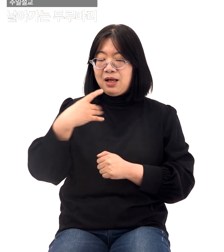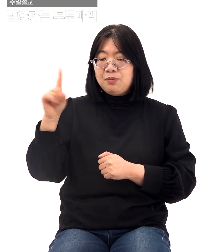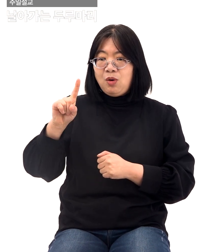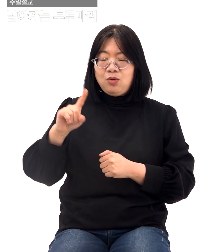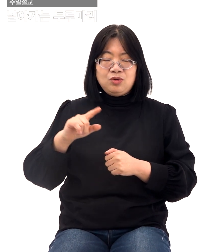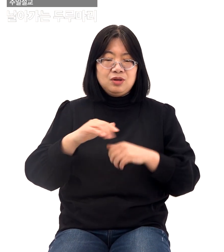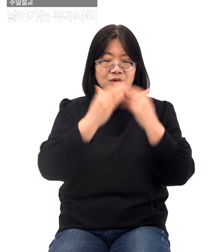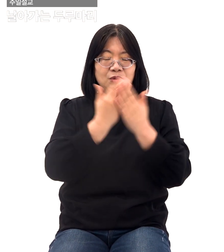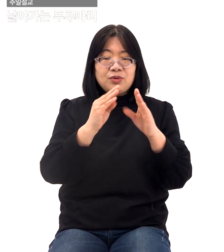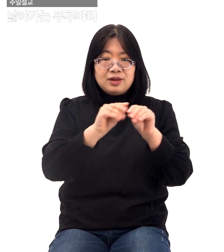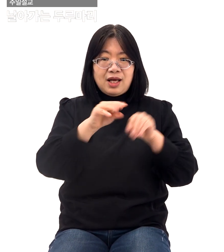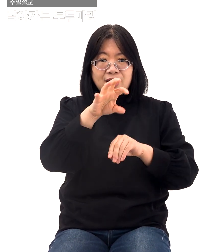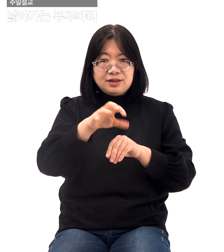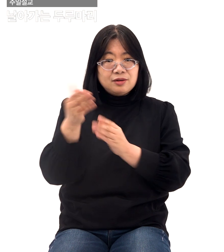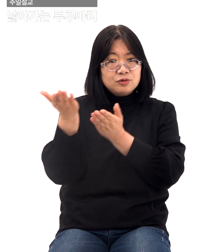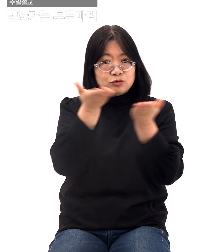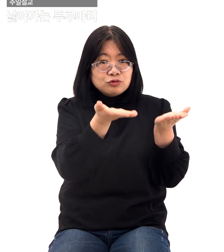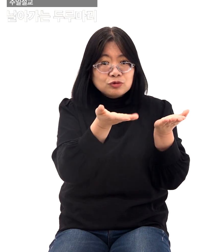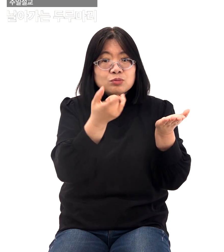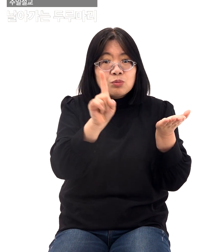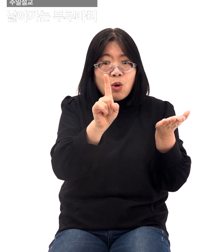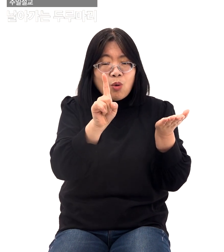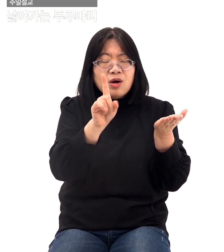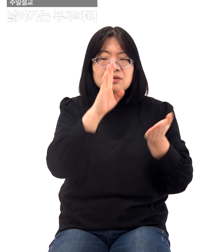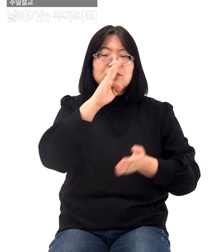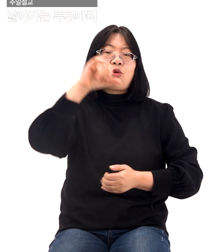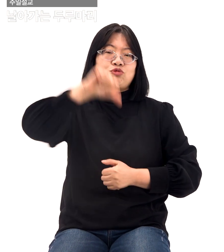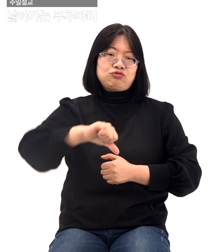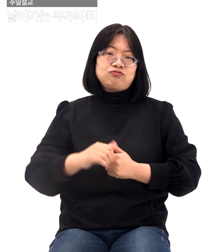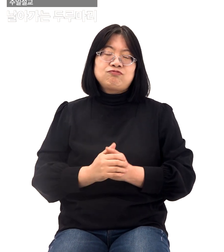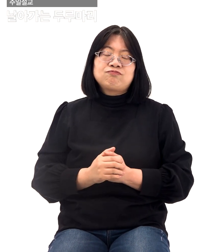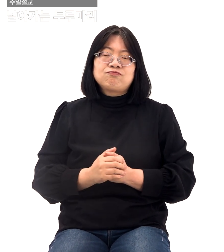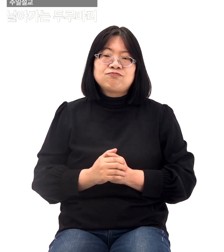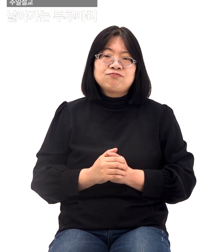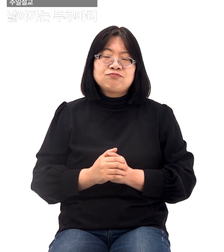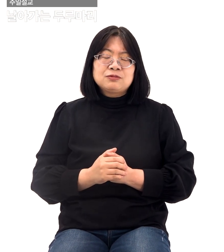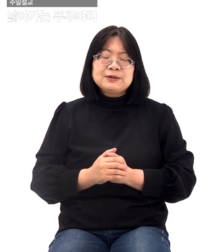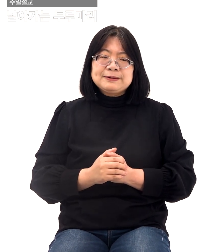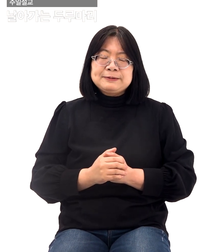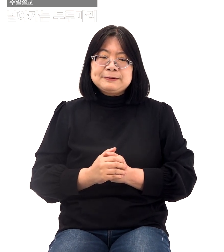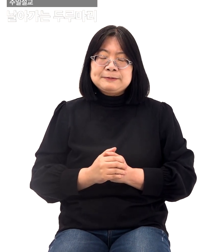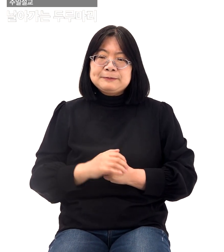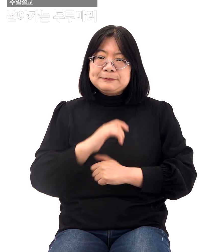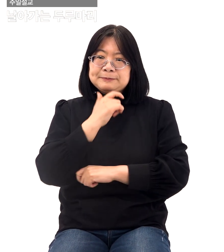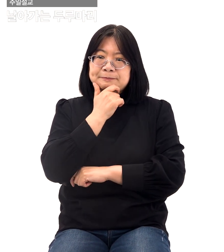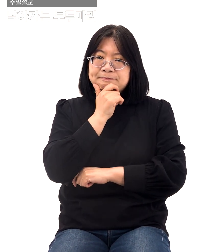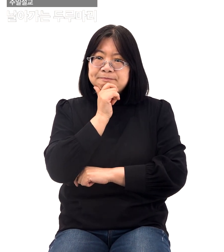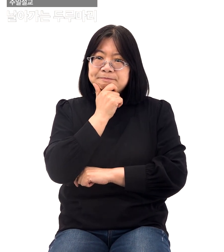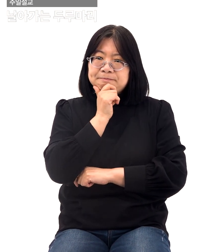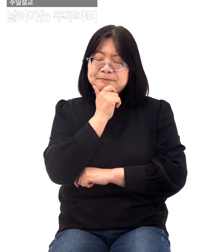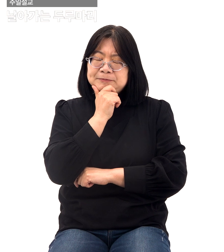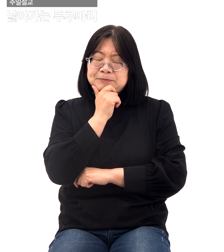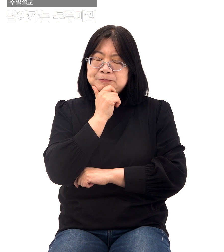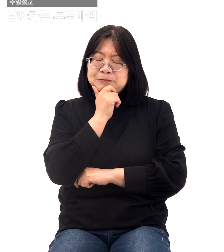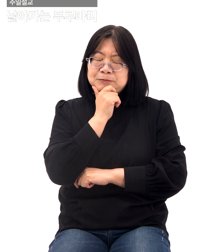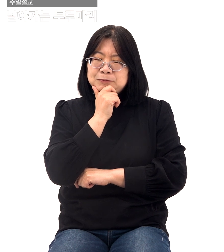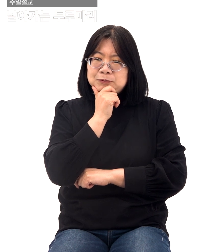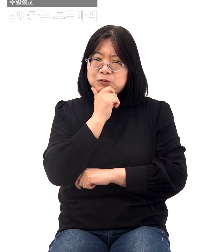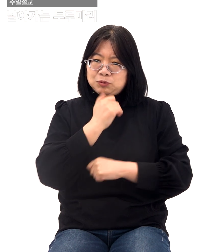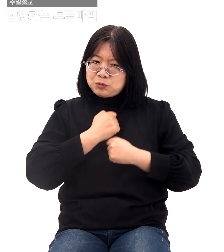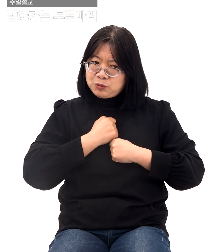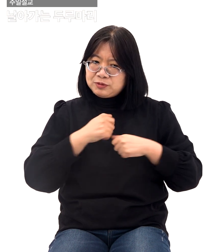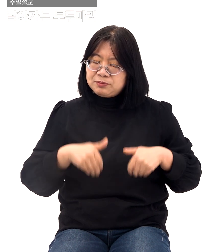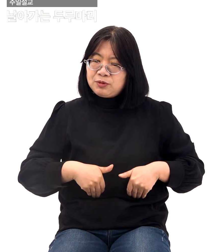온 땅에 내리는 뭐라? 저주라. 좀 심상치 않죠? 그 말씀을